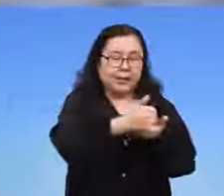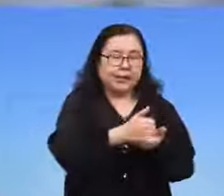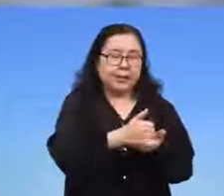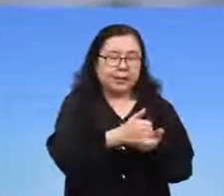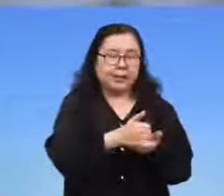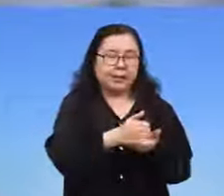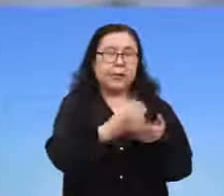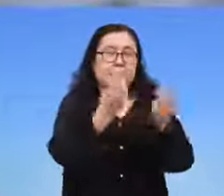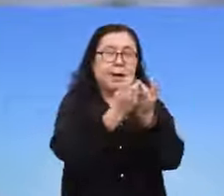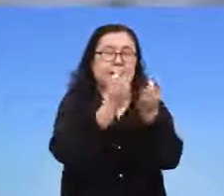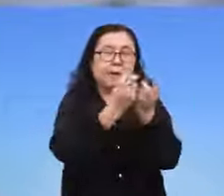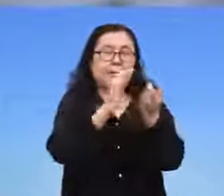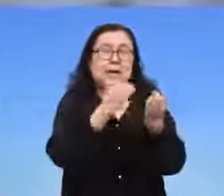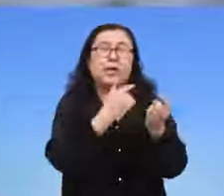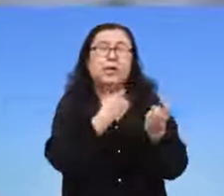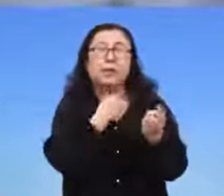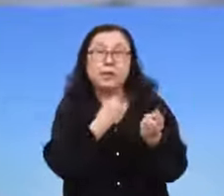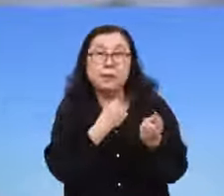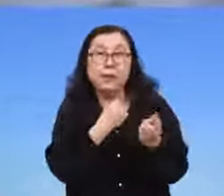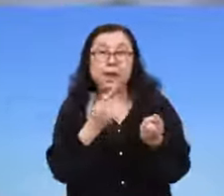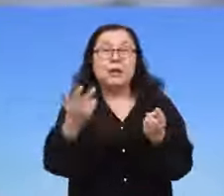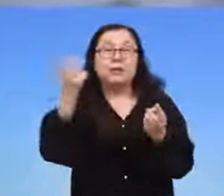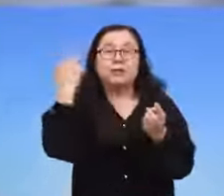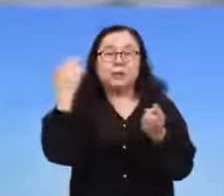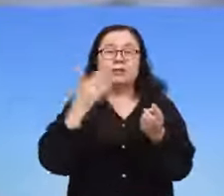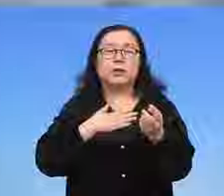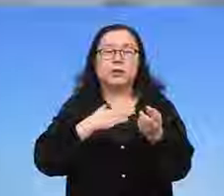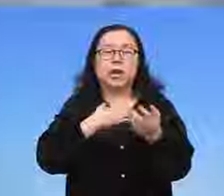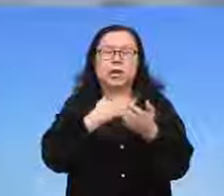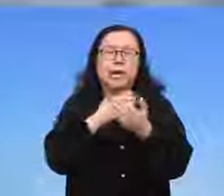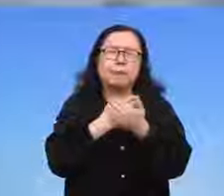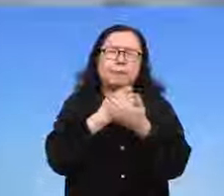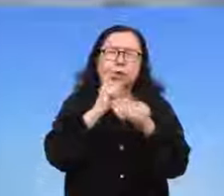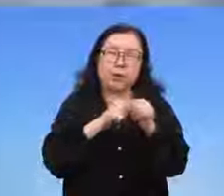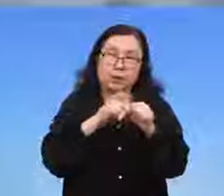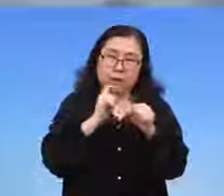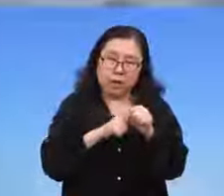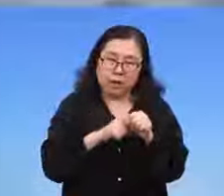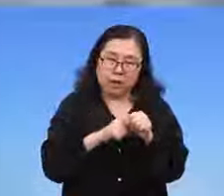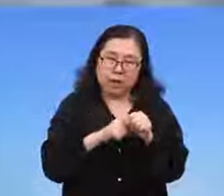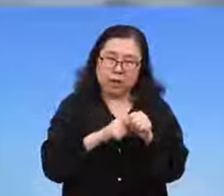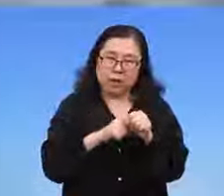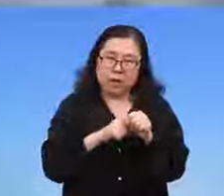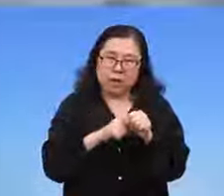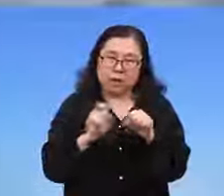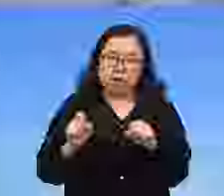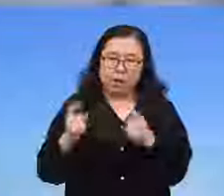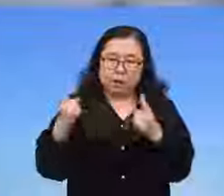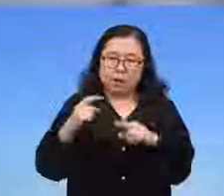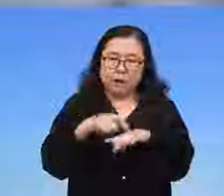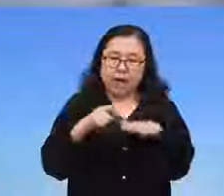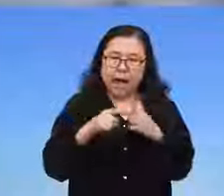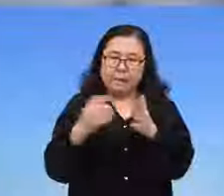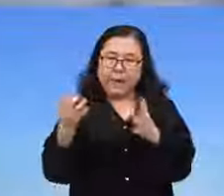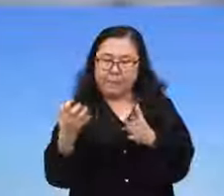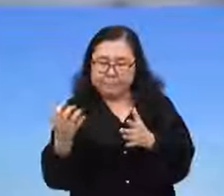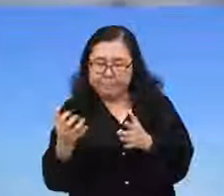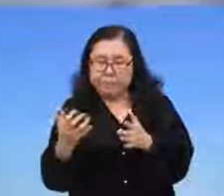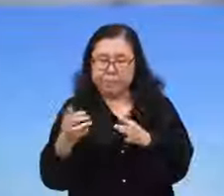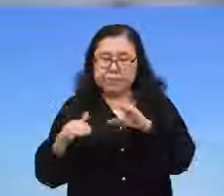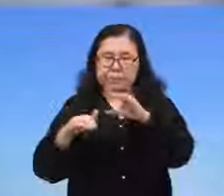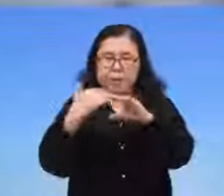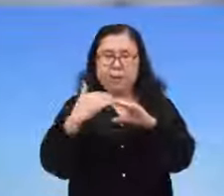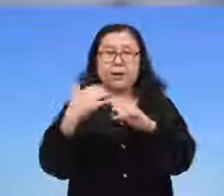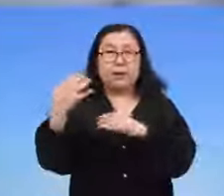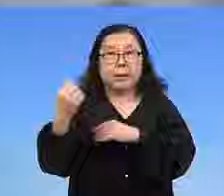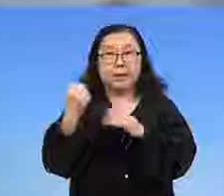지난주에 저는 참 감동적인, 또 그러면서도 참 마음이 아픈 이메일을 어떤 청년에게서 받았는데요,